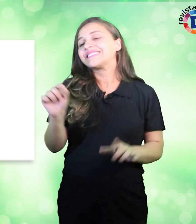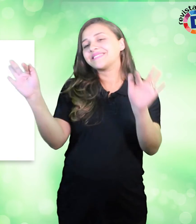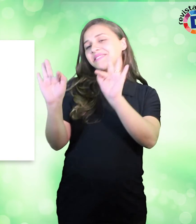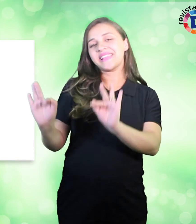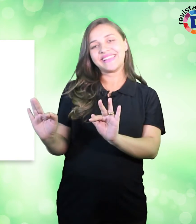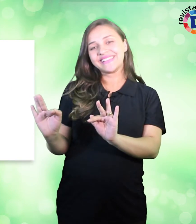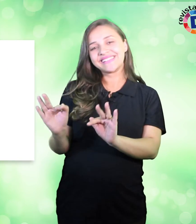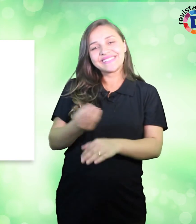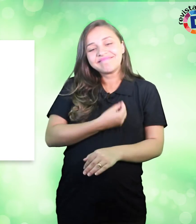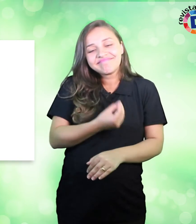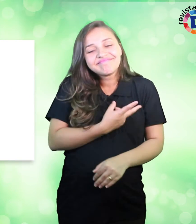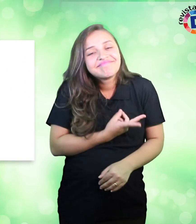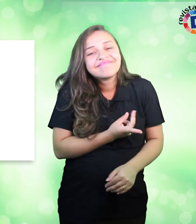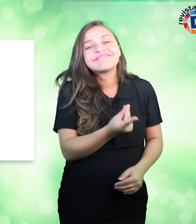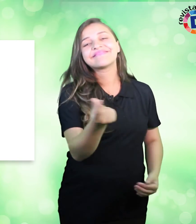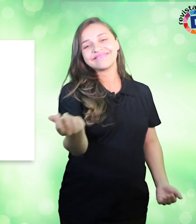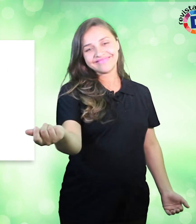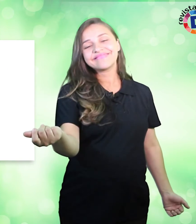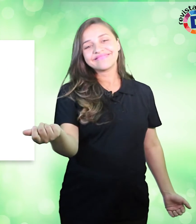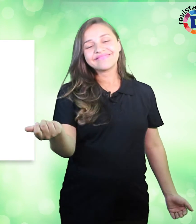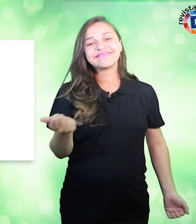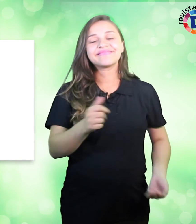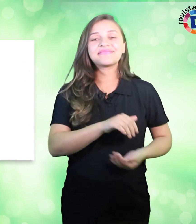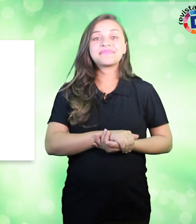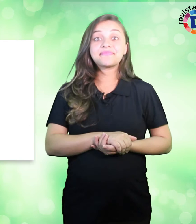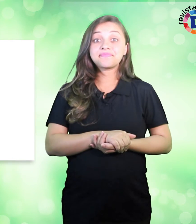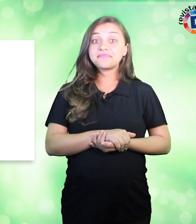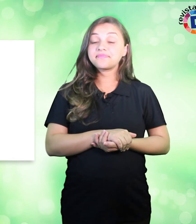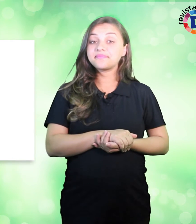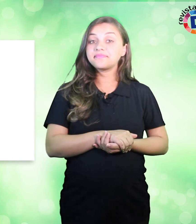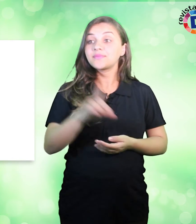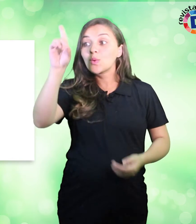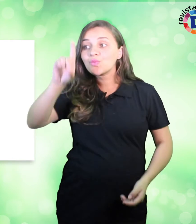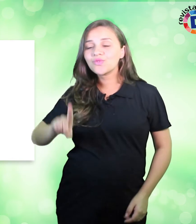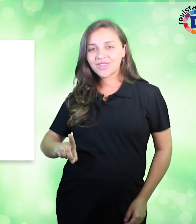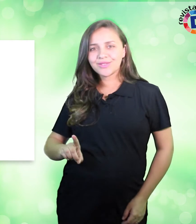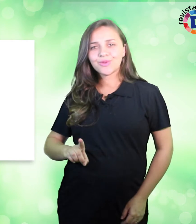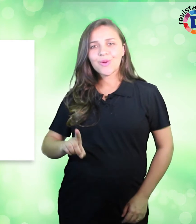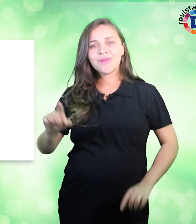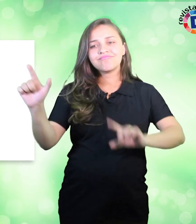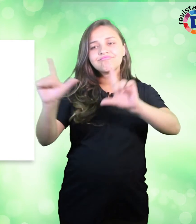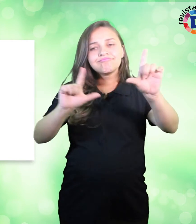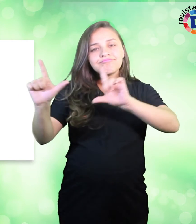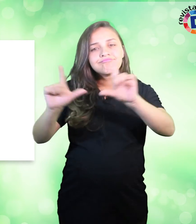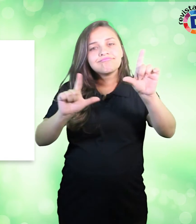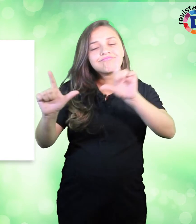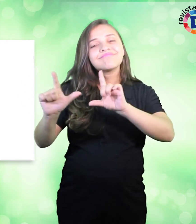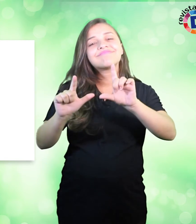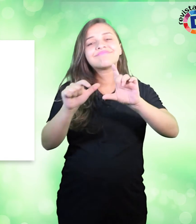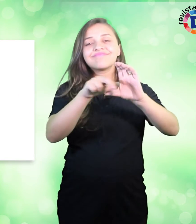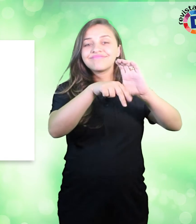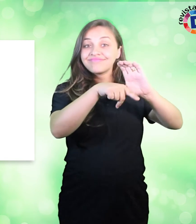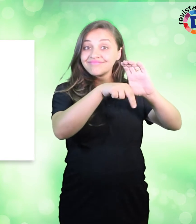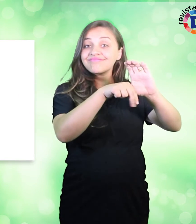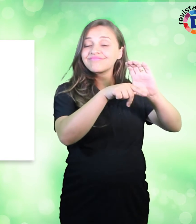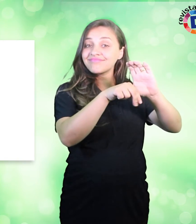exemplar. O diretor-geral do programa, Michael Uptskin, anunciou que serão mais de